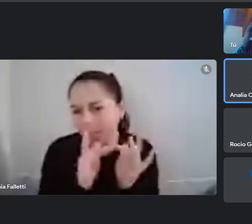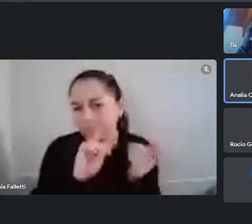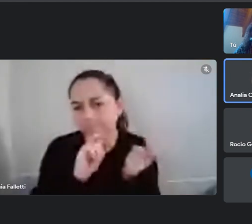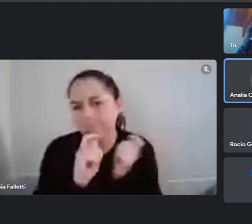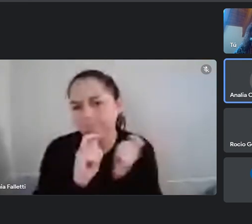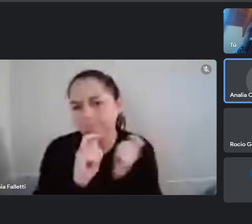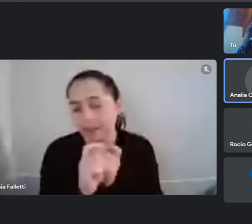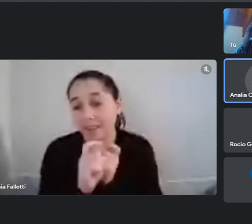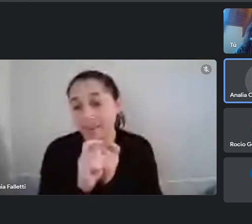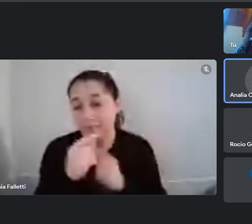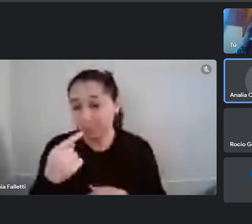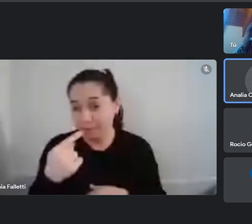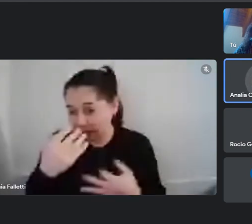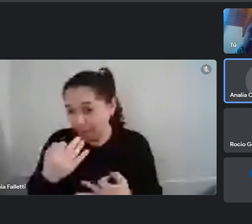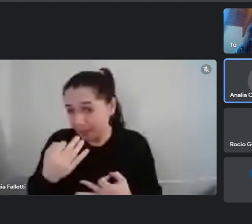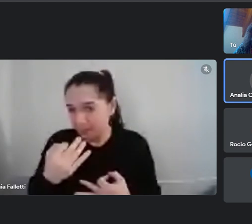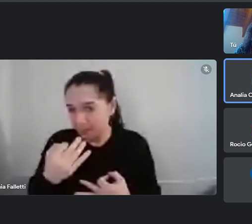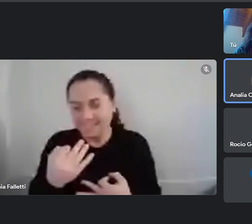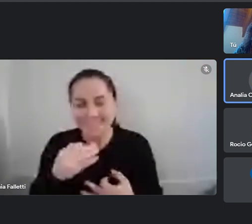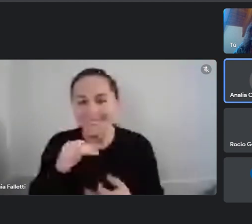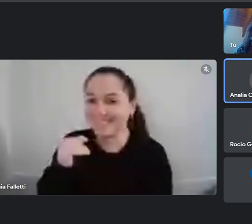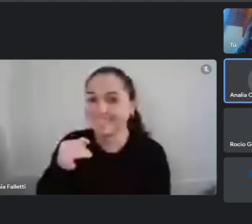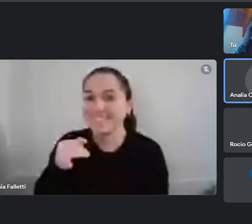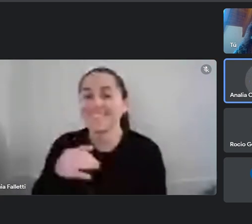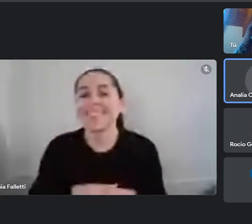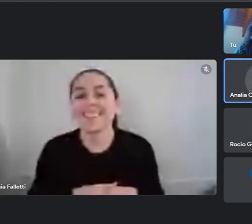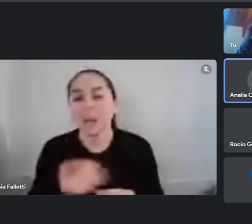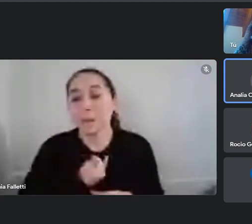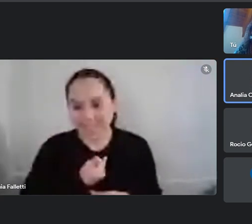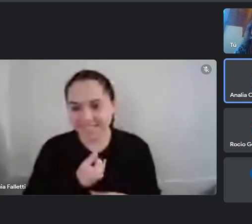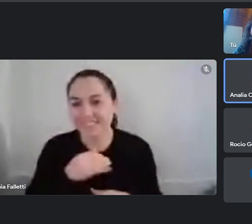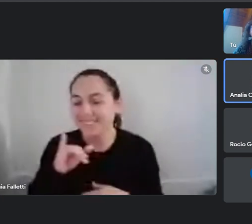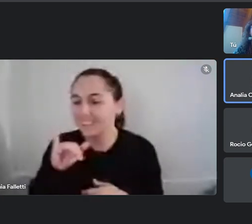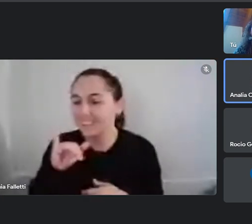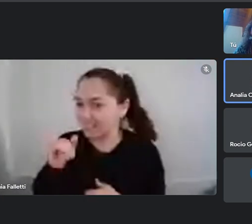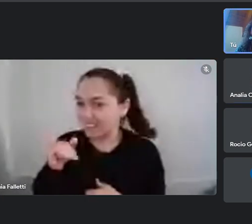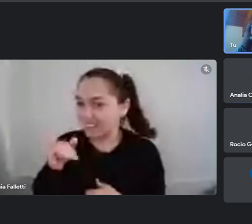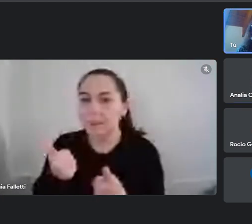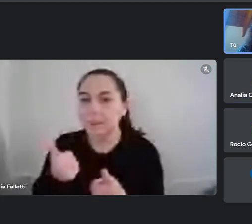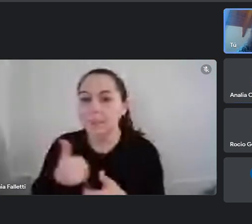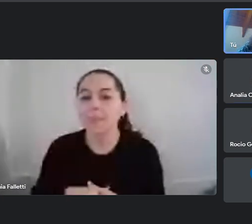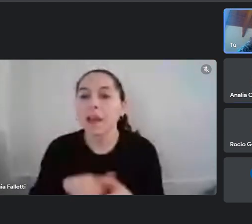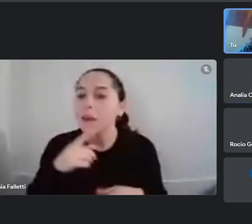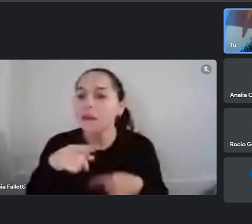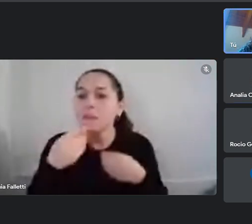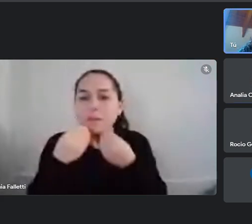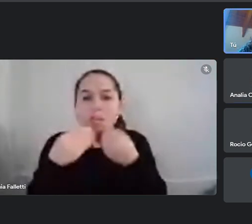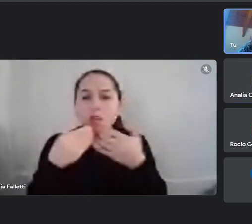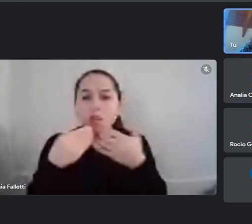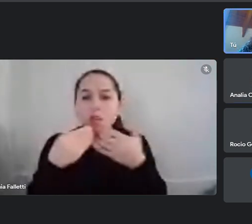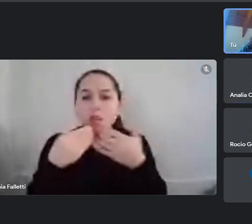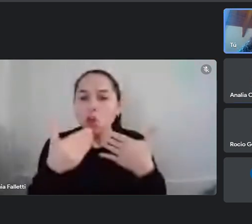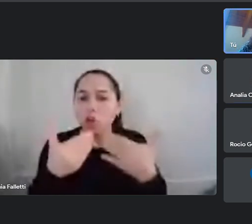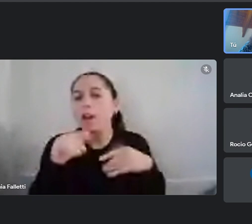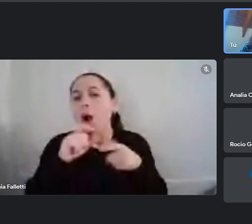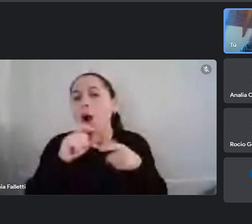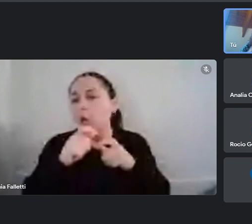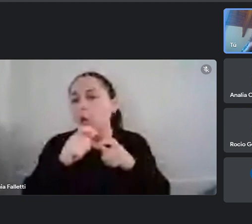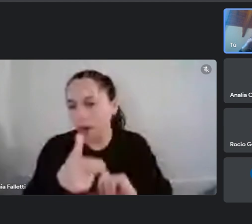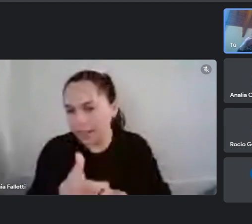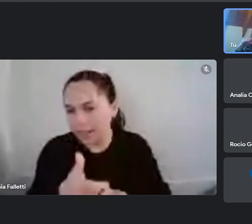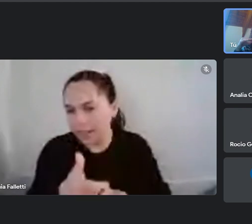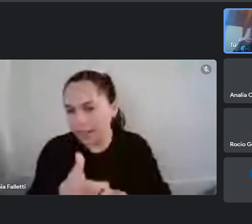Y como no dice nada. No, no, está muy bien. Sí, y mejorar o actualizar también puede ser upgrade, porque quiere